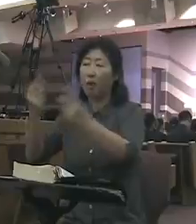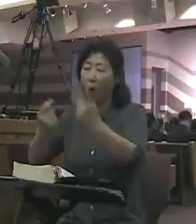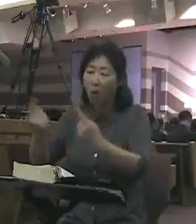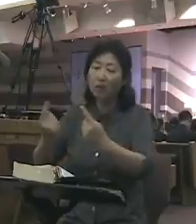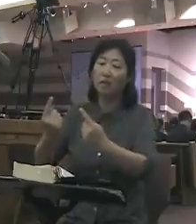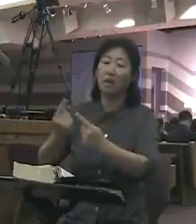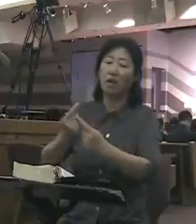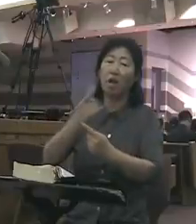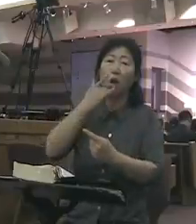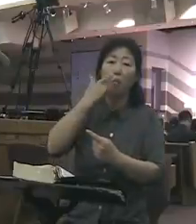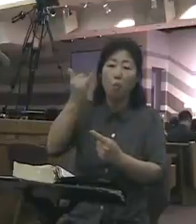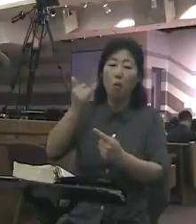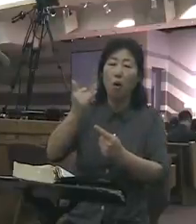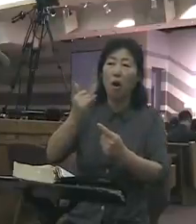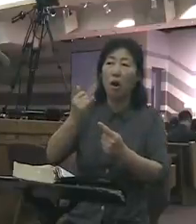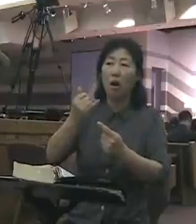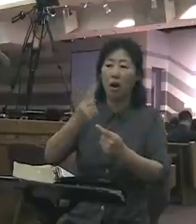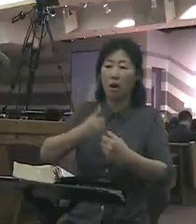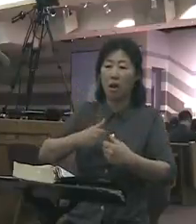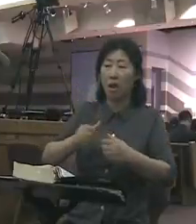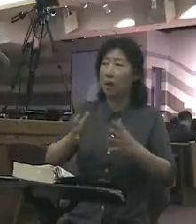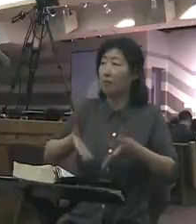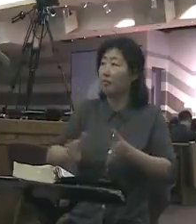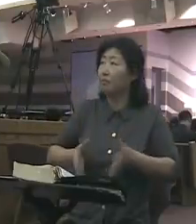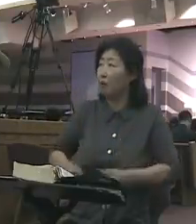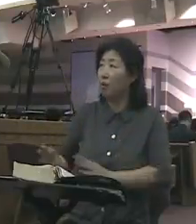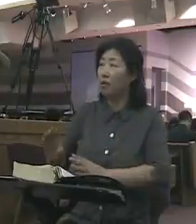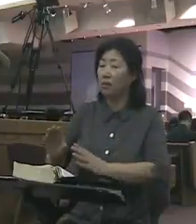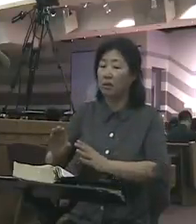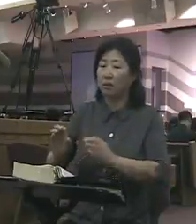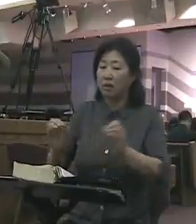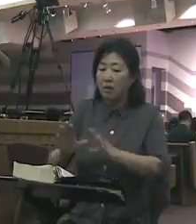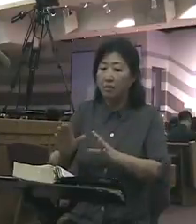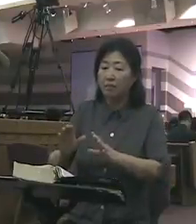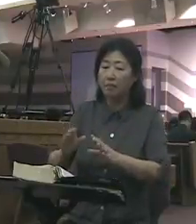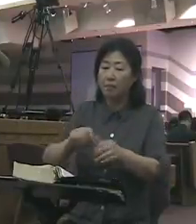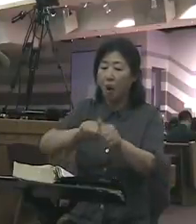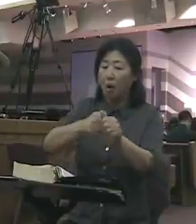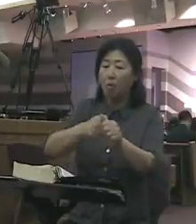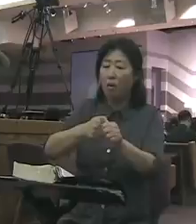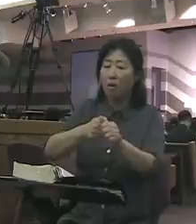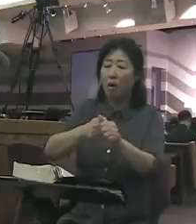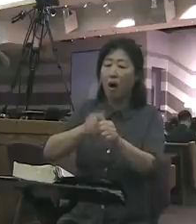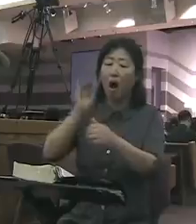자녀를 버린 자는 금세에 있어 여러 배를 받고 내세의 영생을 받지 못할 자가